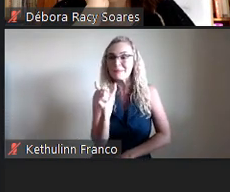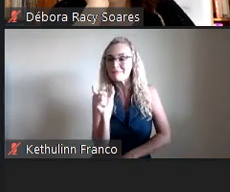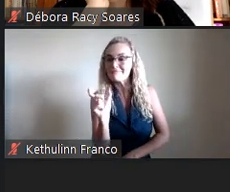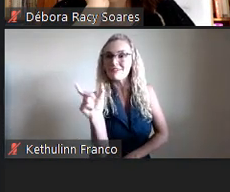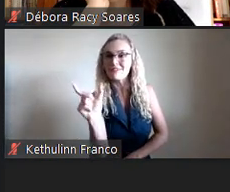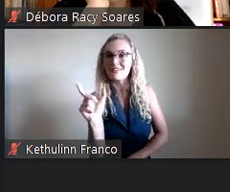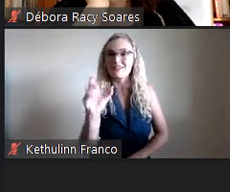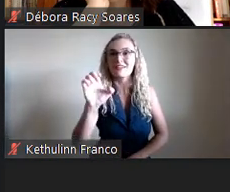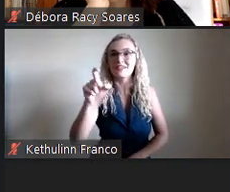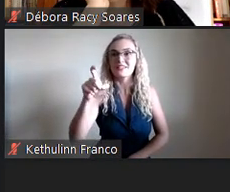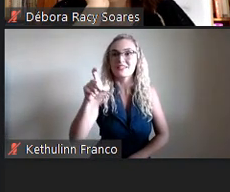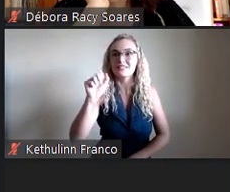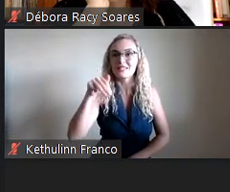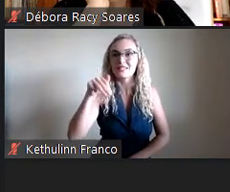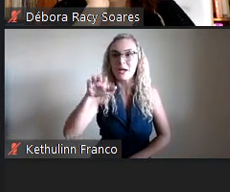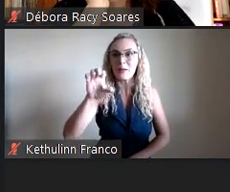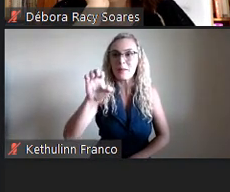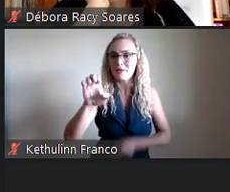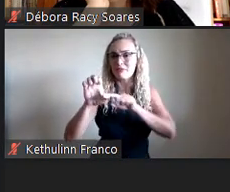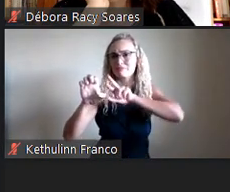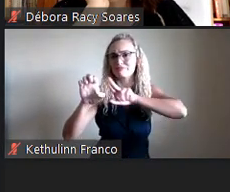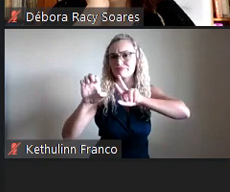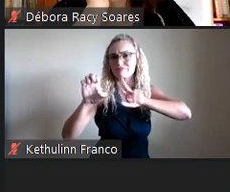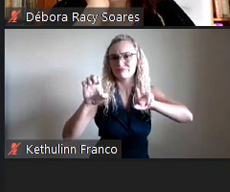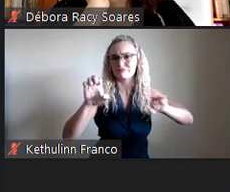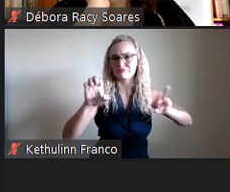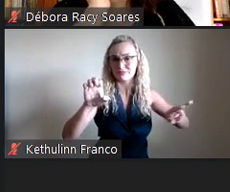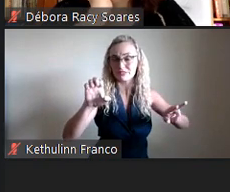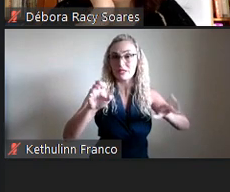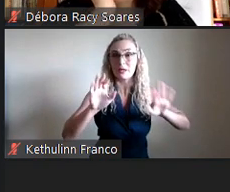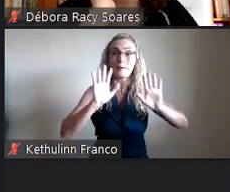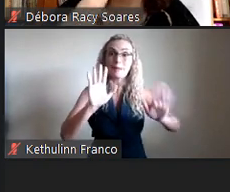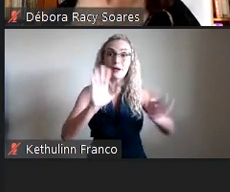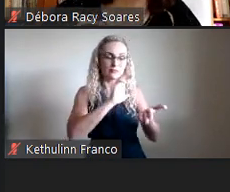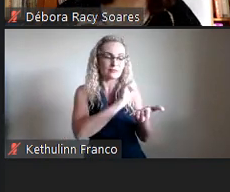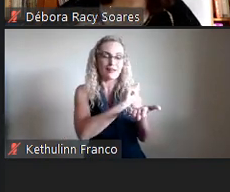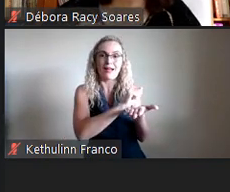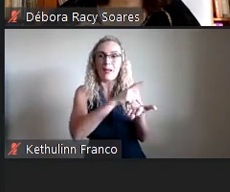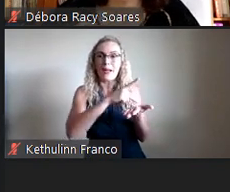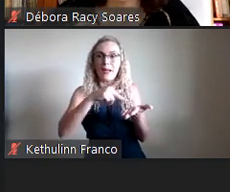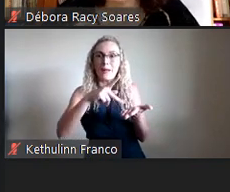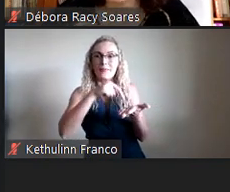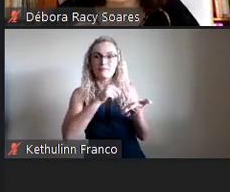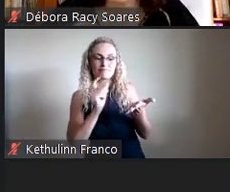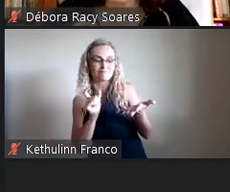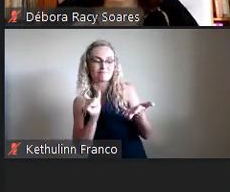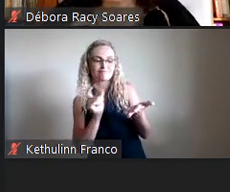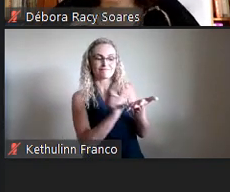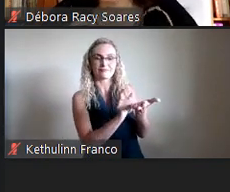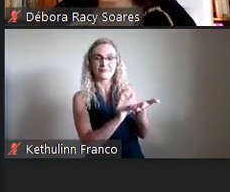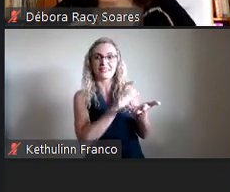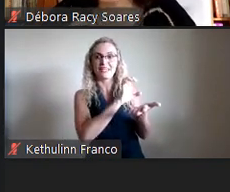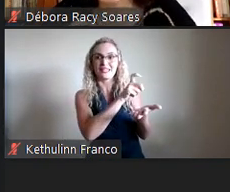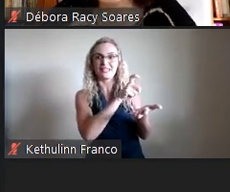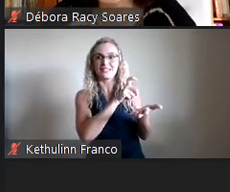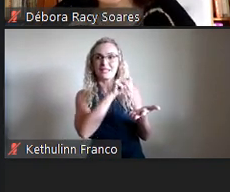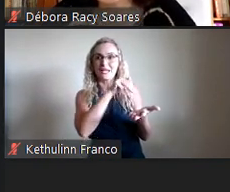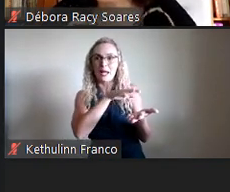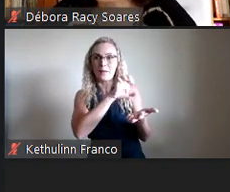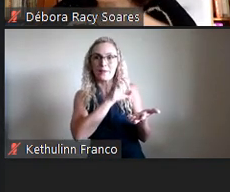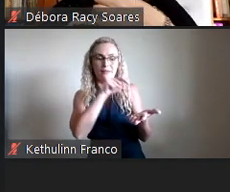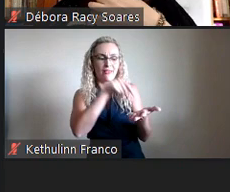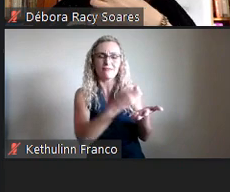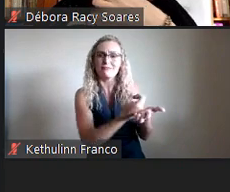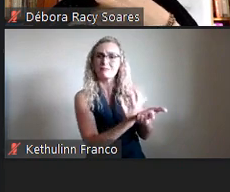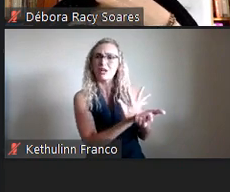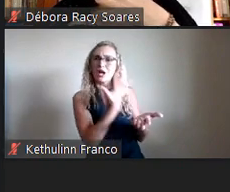palavra exame, ele faz apenas um sinal, que foi que deu esse incômodo para